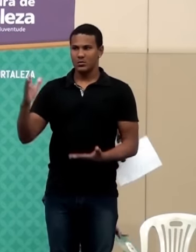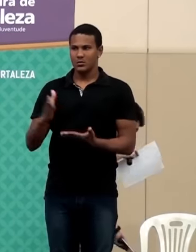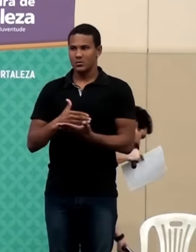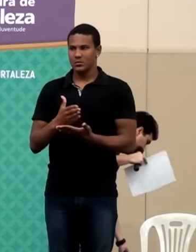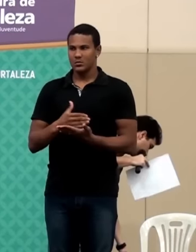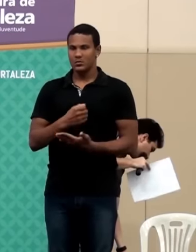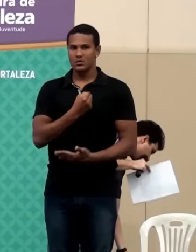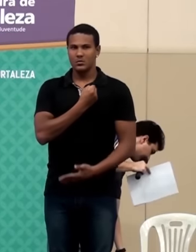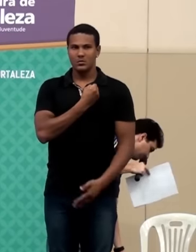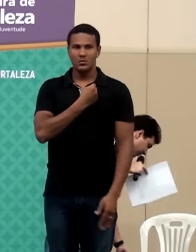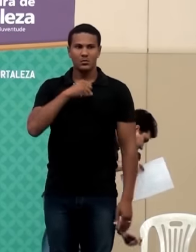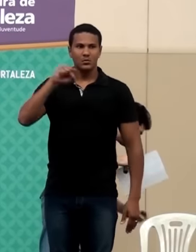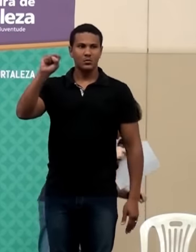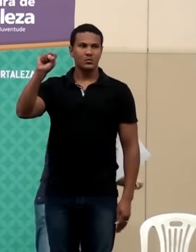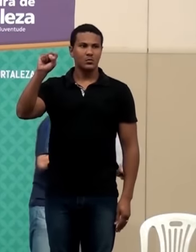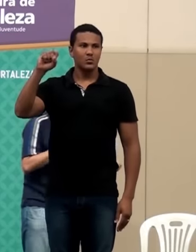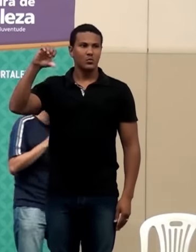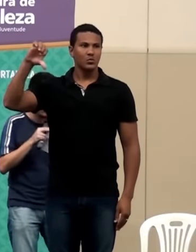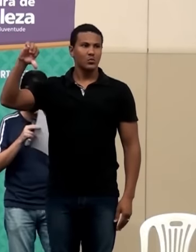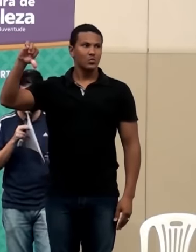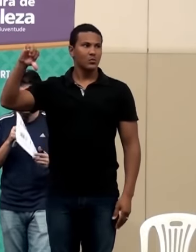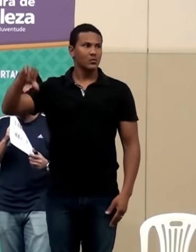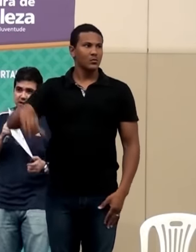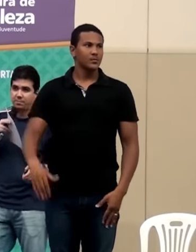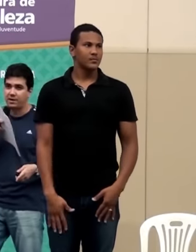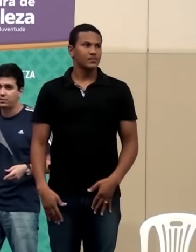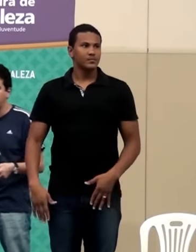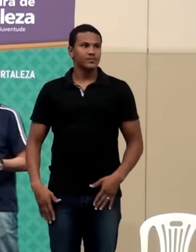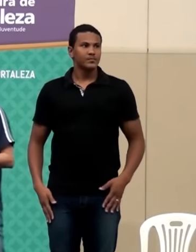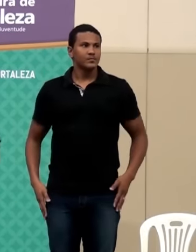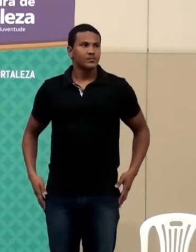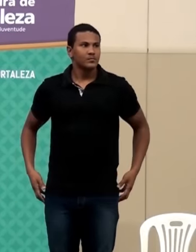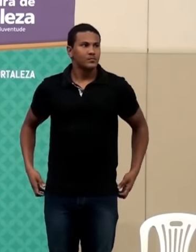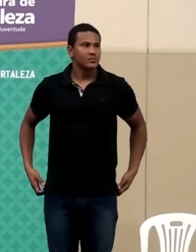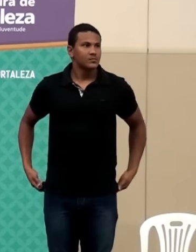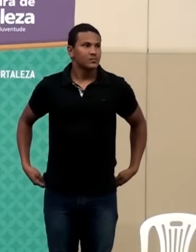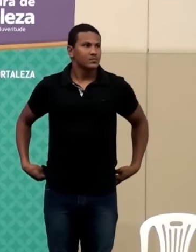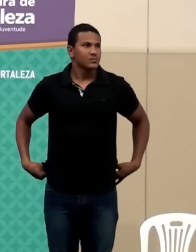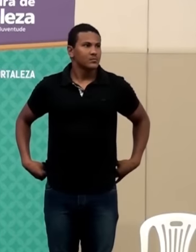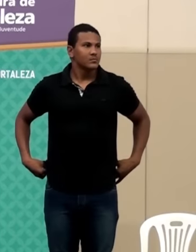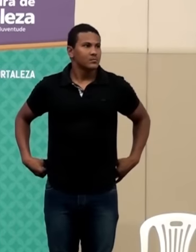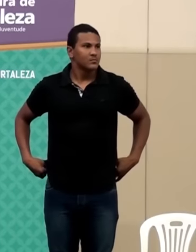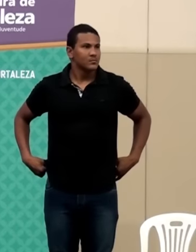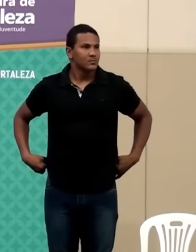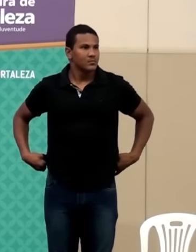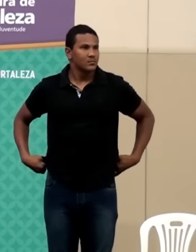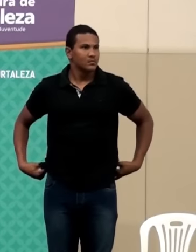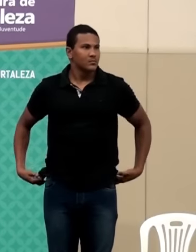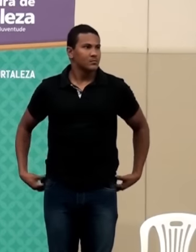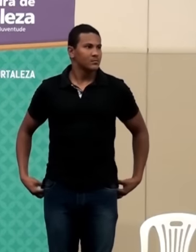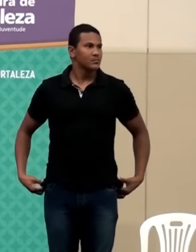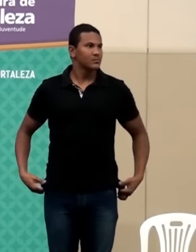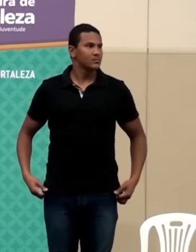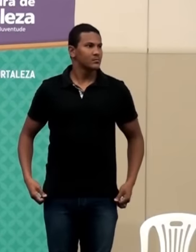89. Vamos aproveitar esses minutinhos que a gente tem para resolver algumas questões, né?